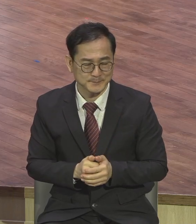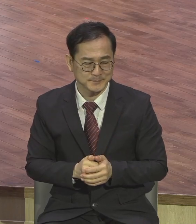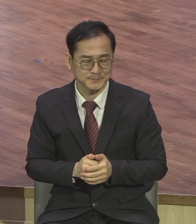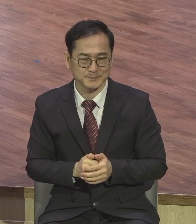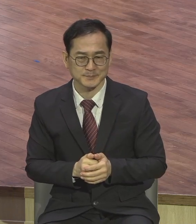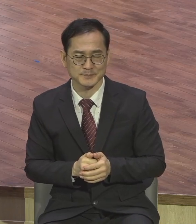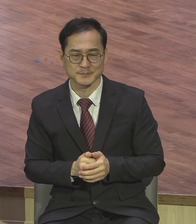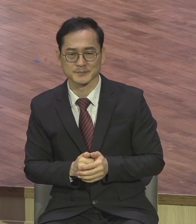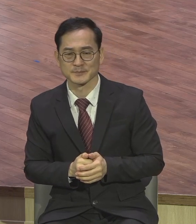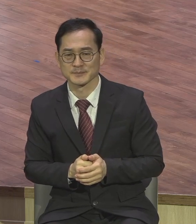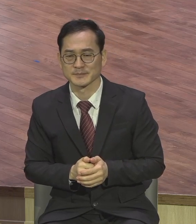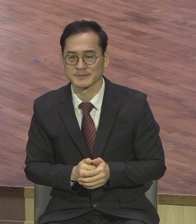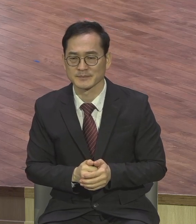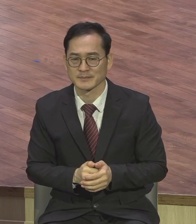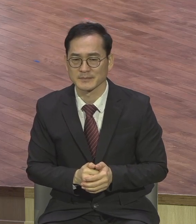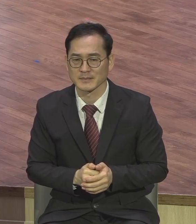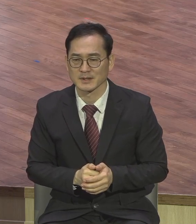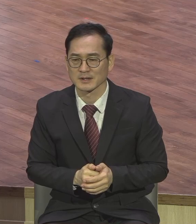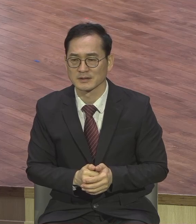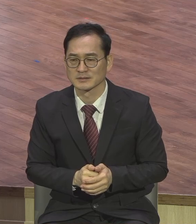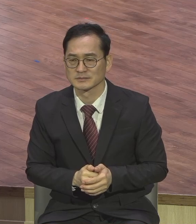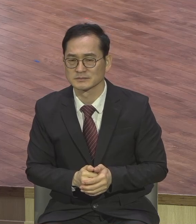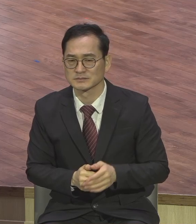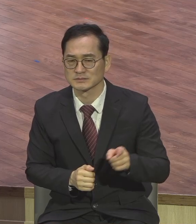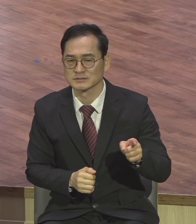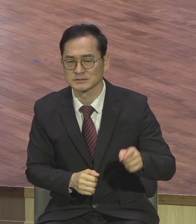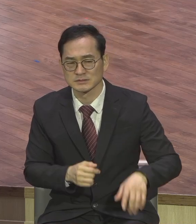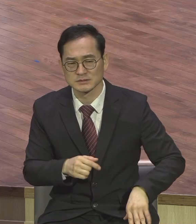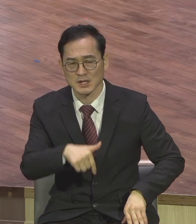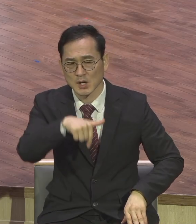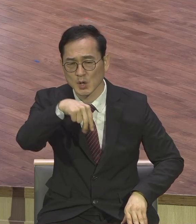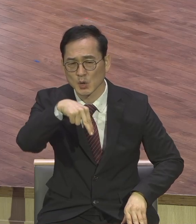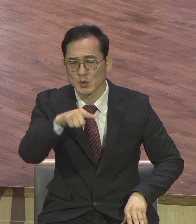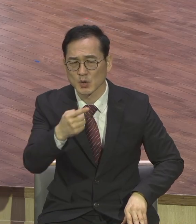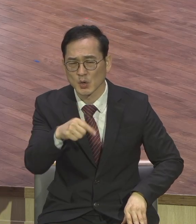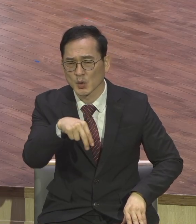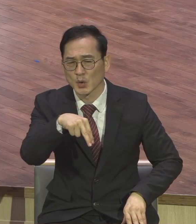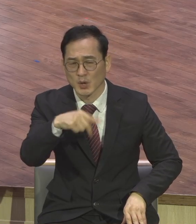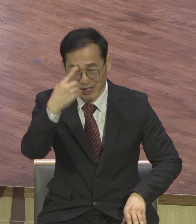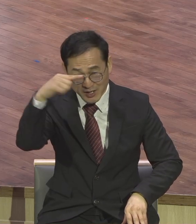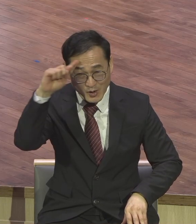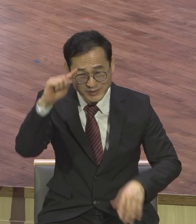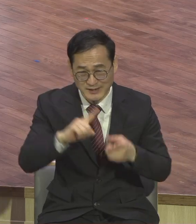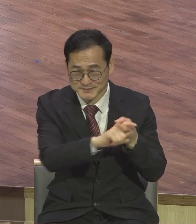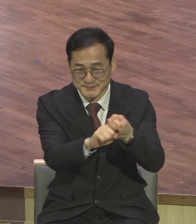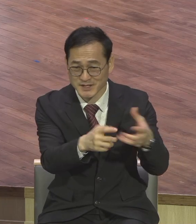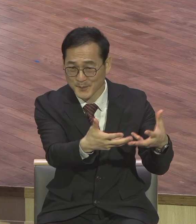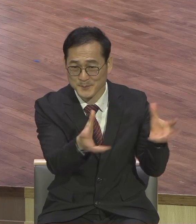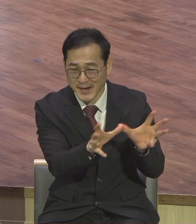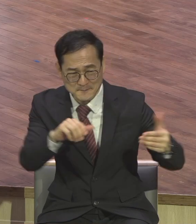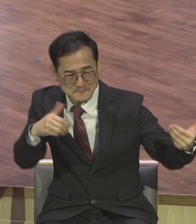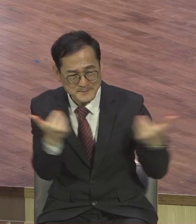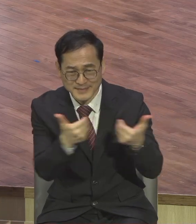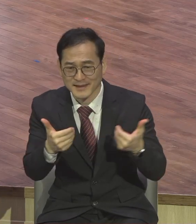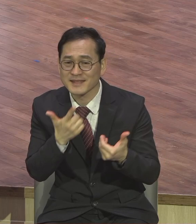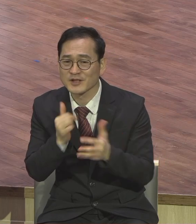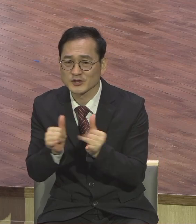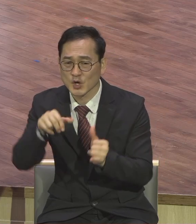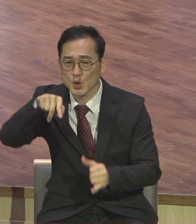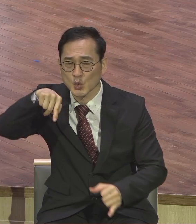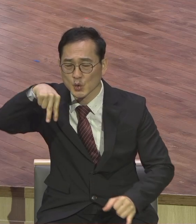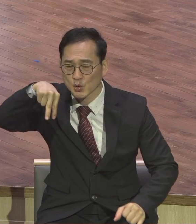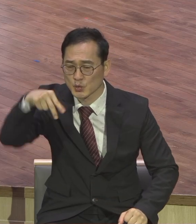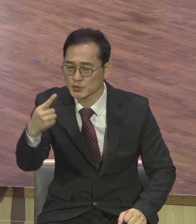작가 알렉산더 이 솔제니친을 아실 겁니다. 솔제니친이